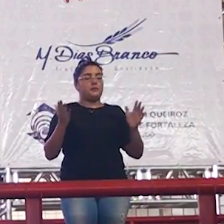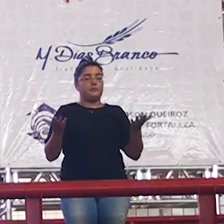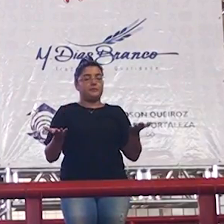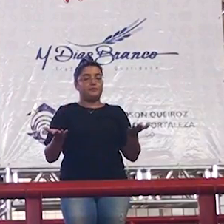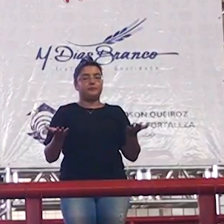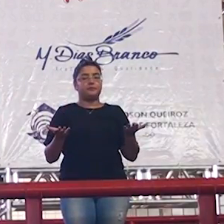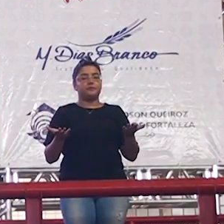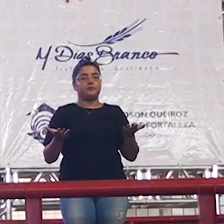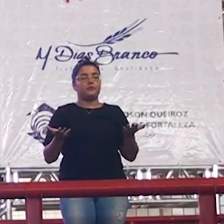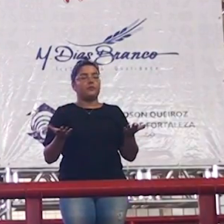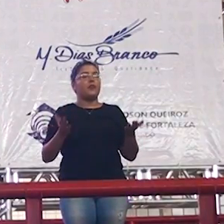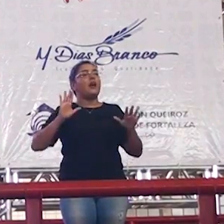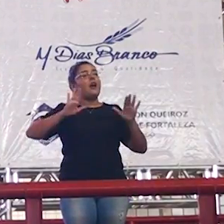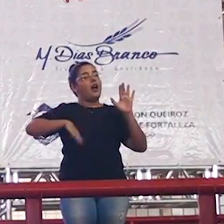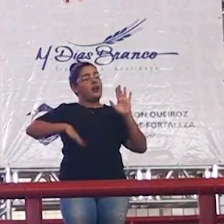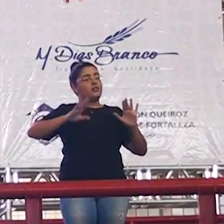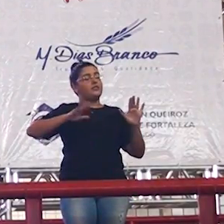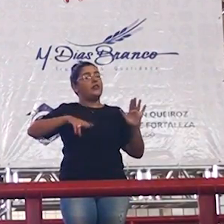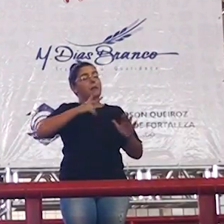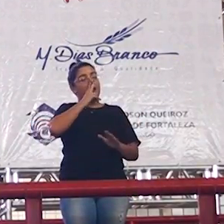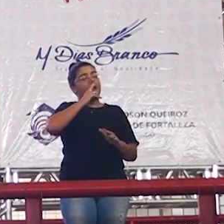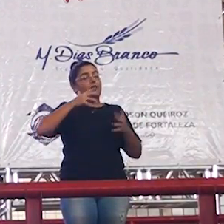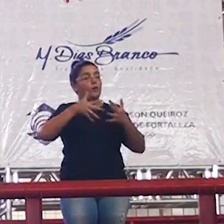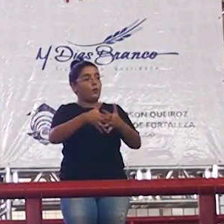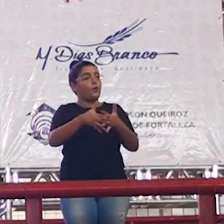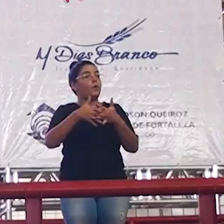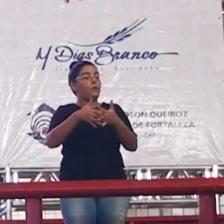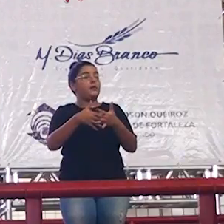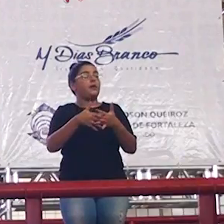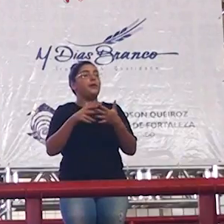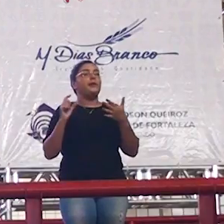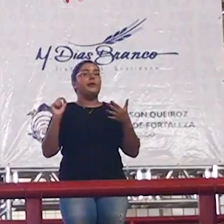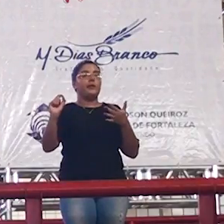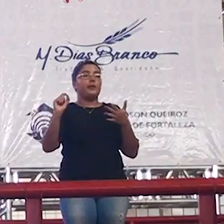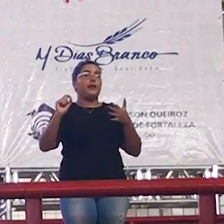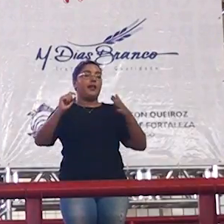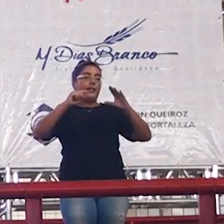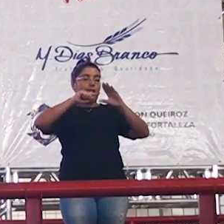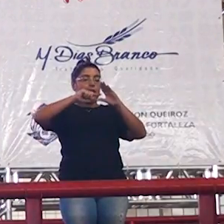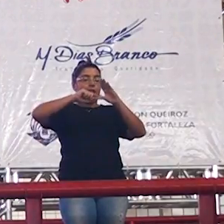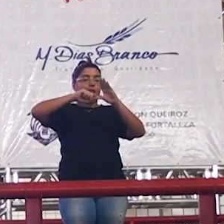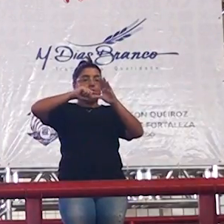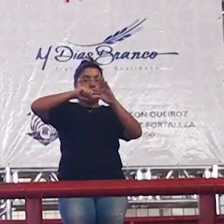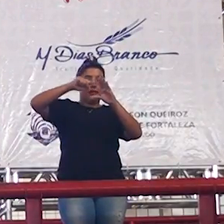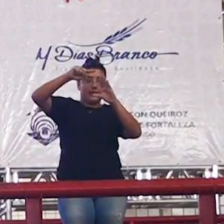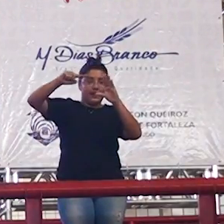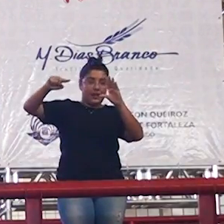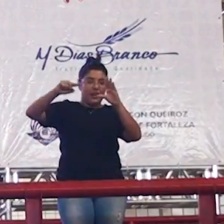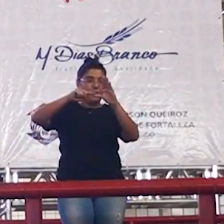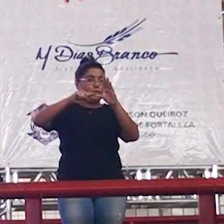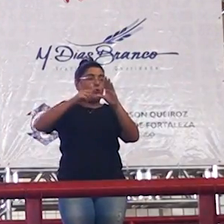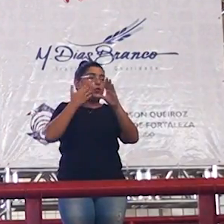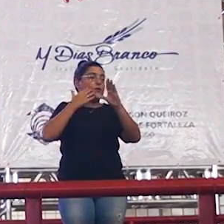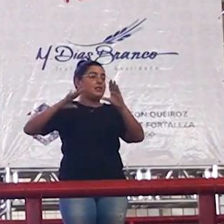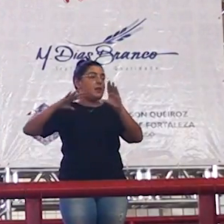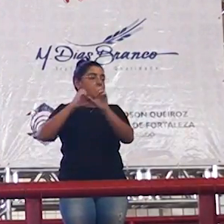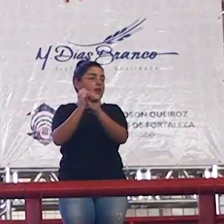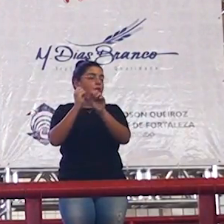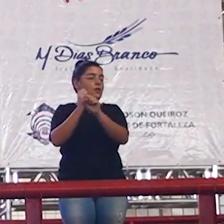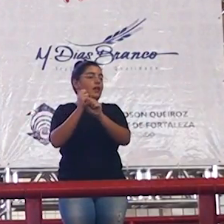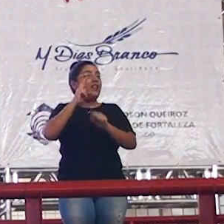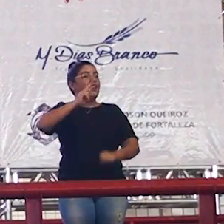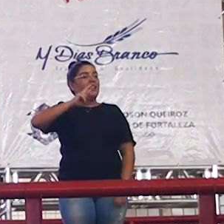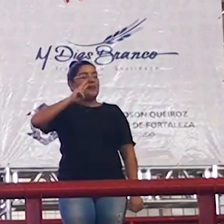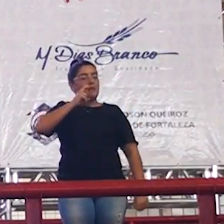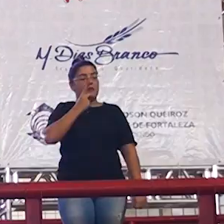mas enrola em calcular a área do triângulo. Notem que eu falei aqui